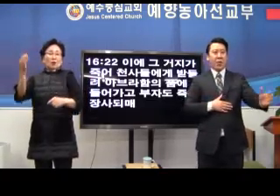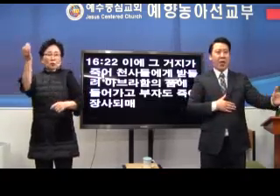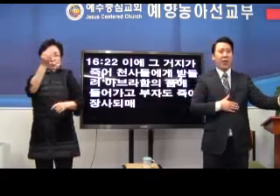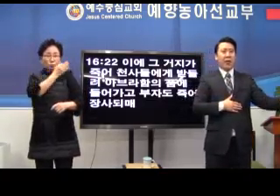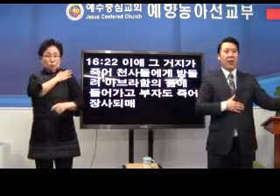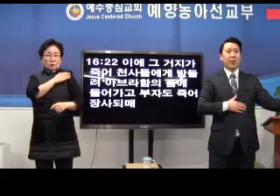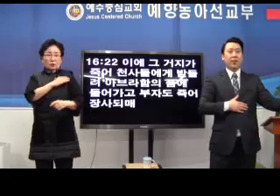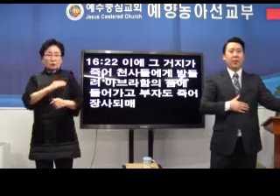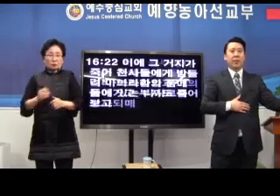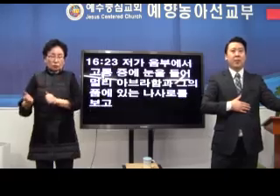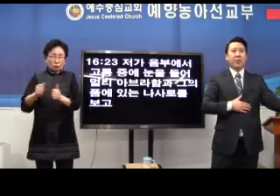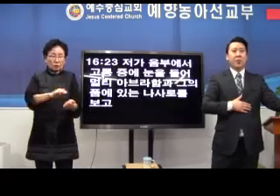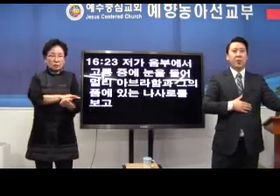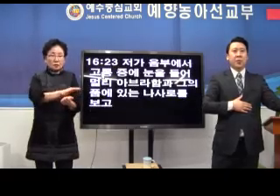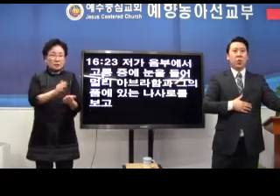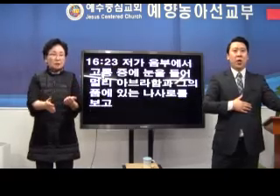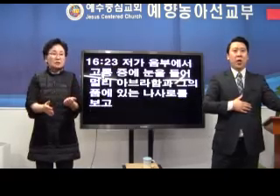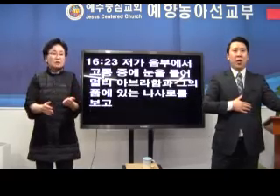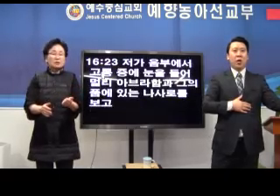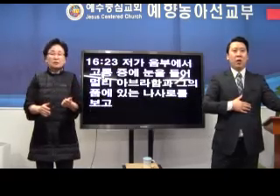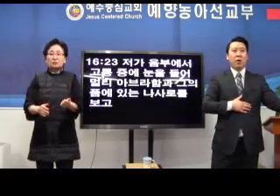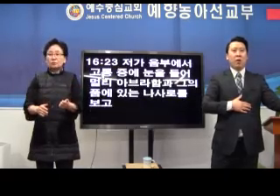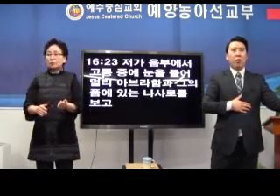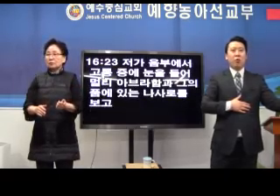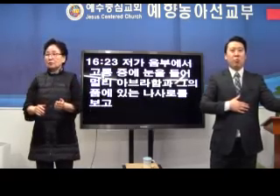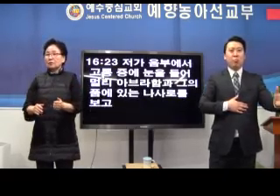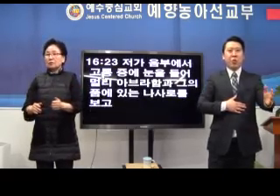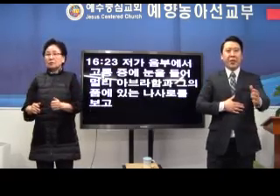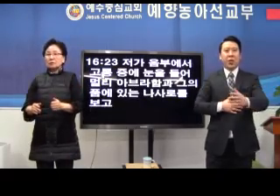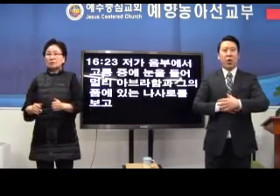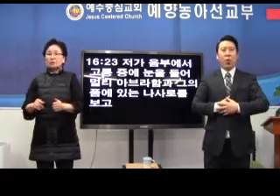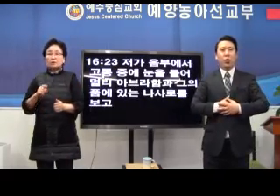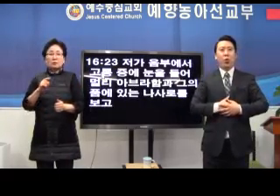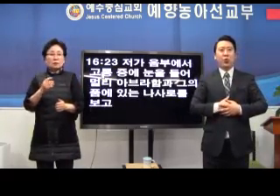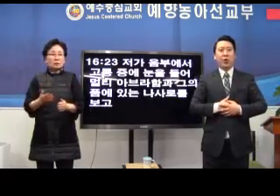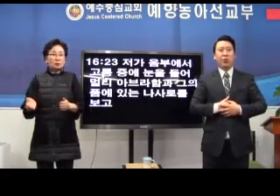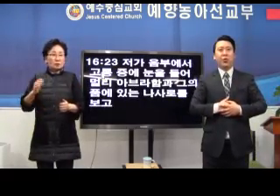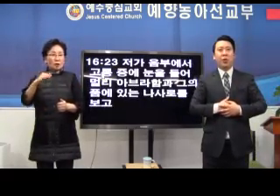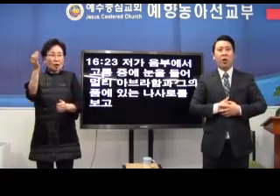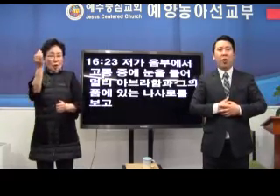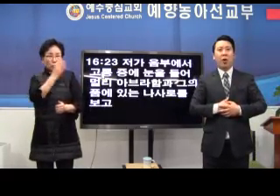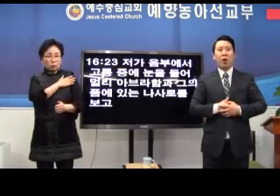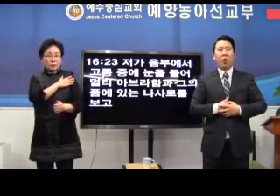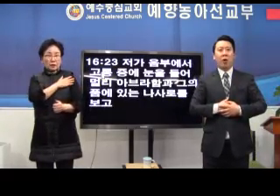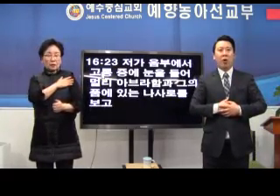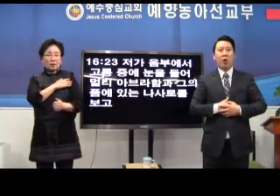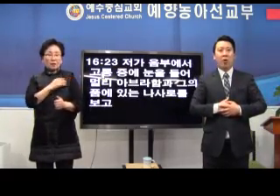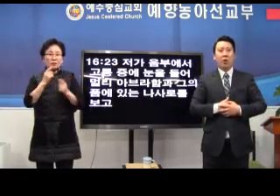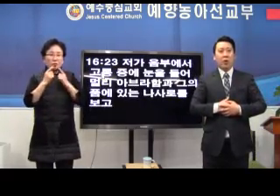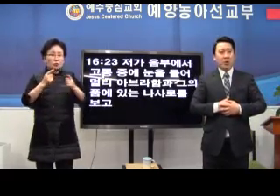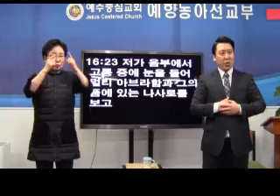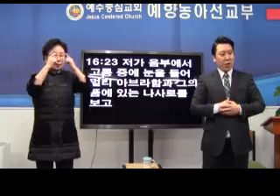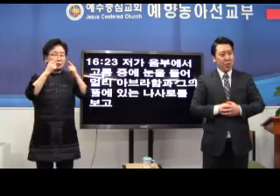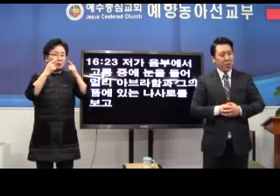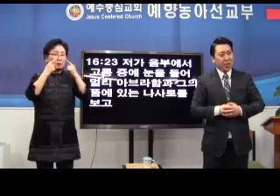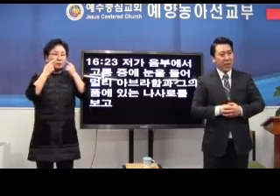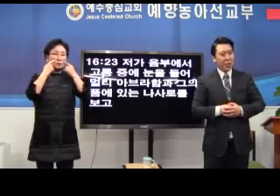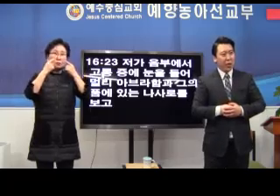장사되매 저가 음부에서 고통 중에 눈을 들어. 참